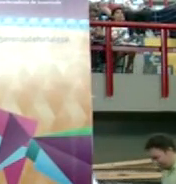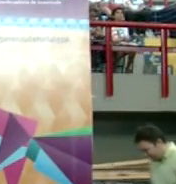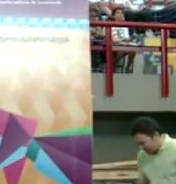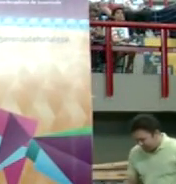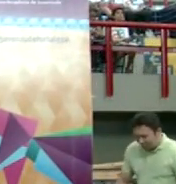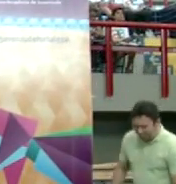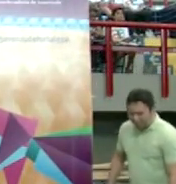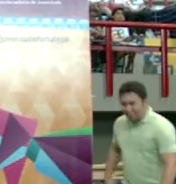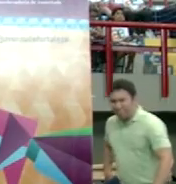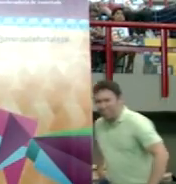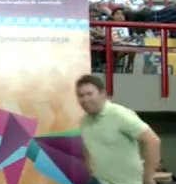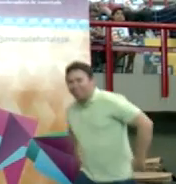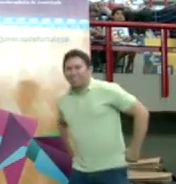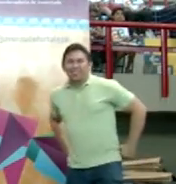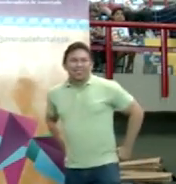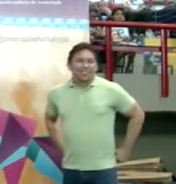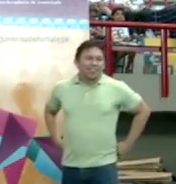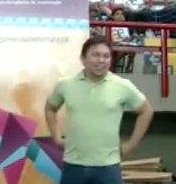Boa tarde.